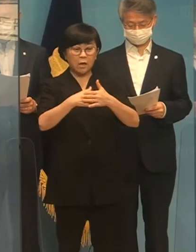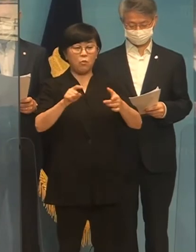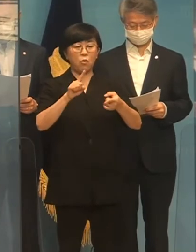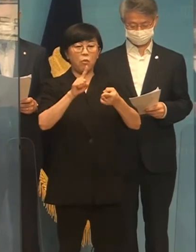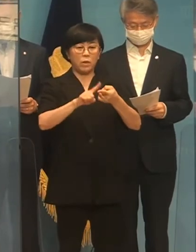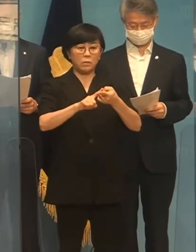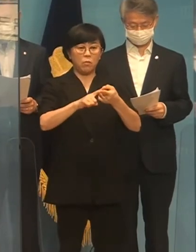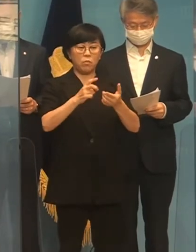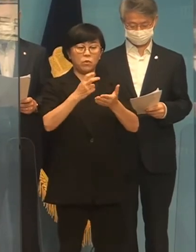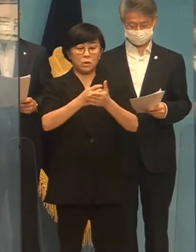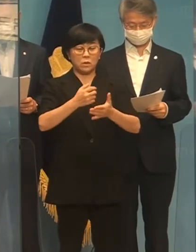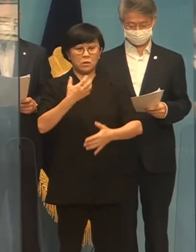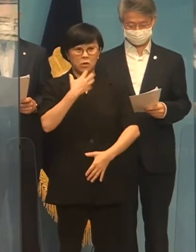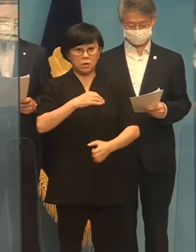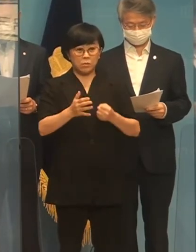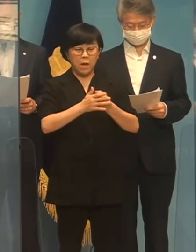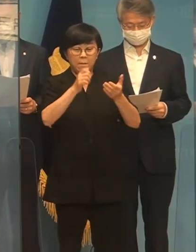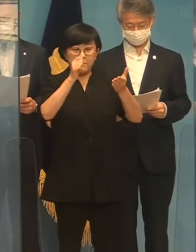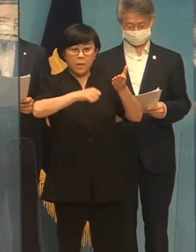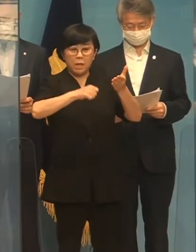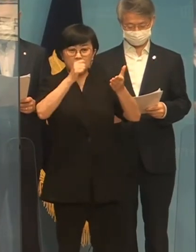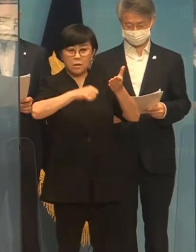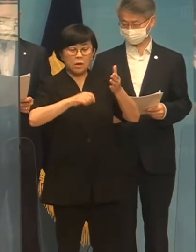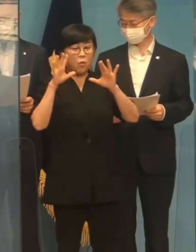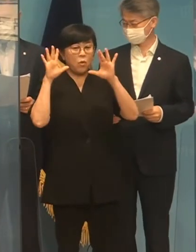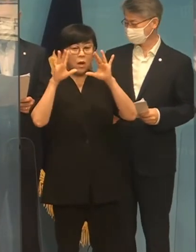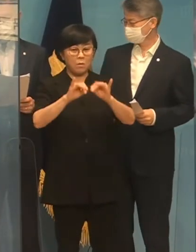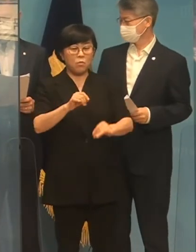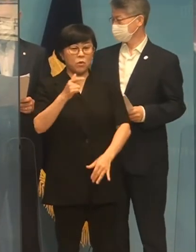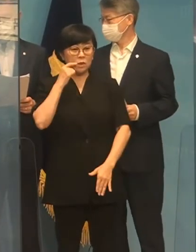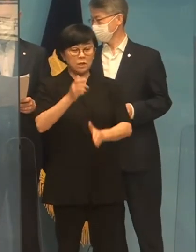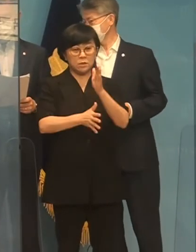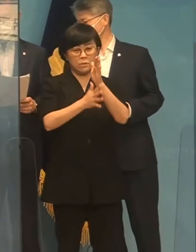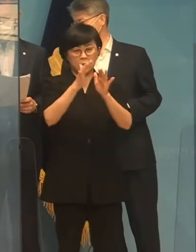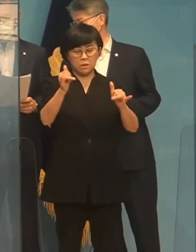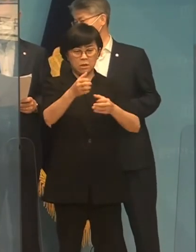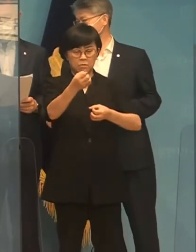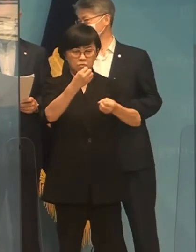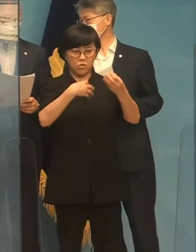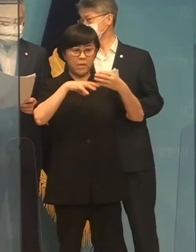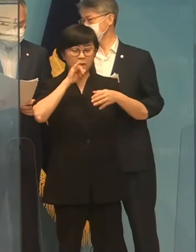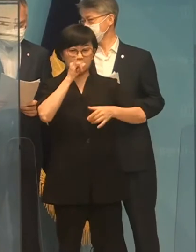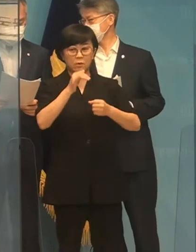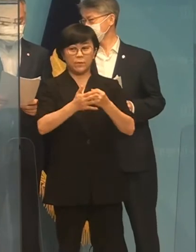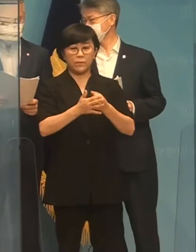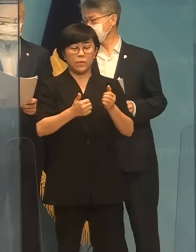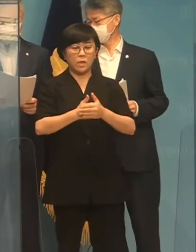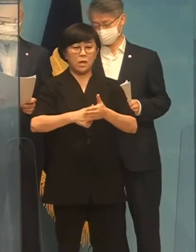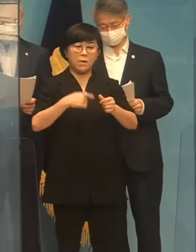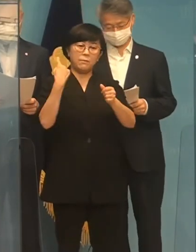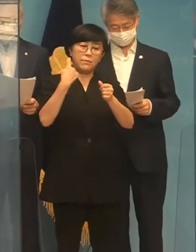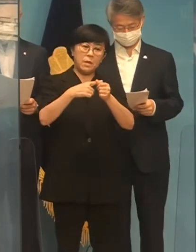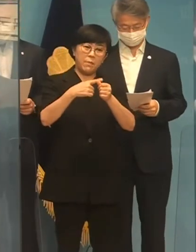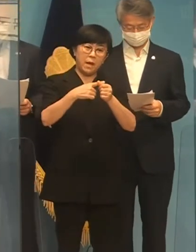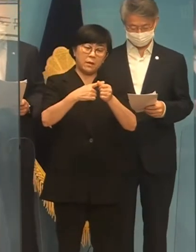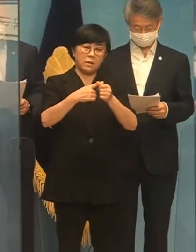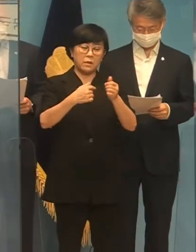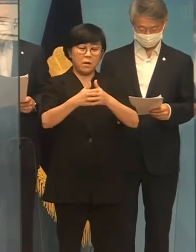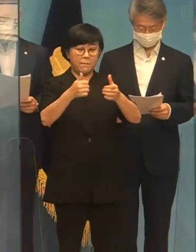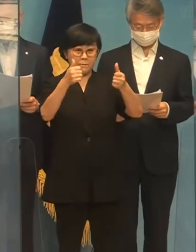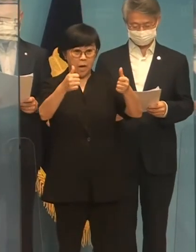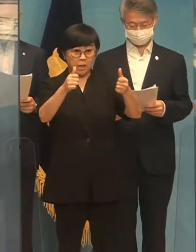하는가? 판결에 놀라거나 공감하지 못하는 시민들의 목소리가 높습니다. 비판의 대상이 된